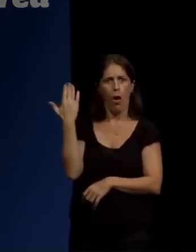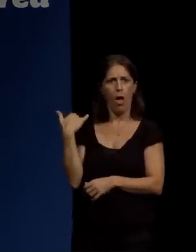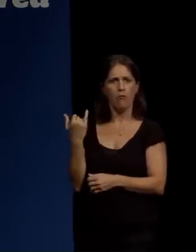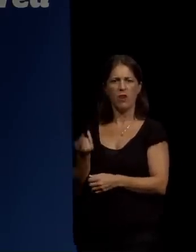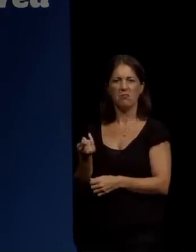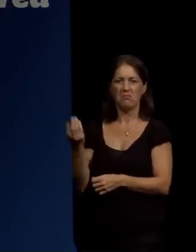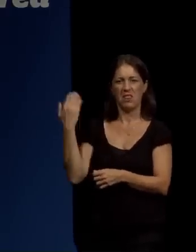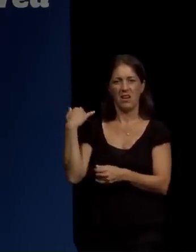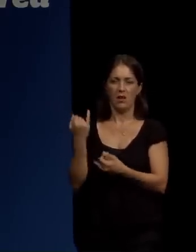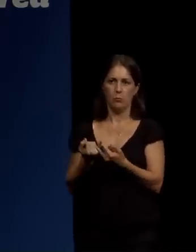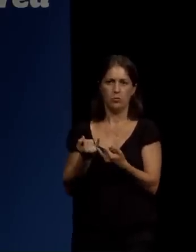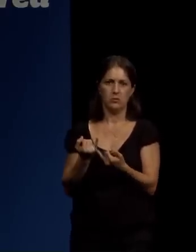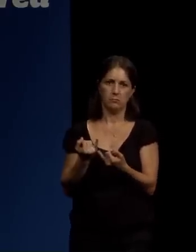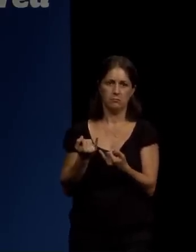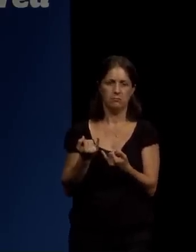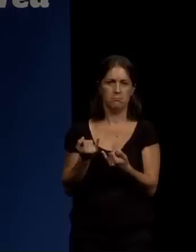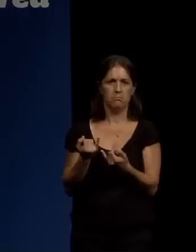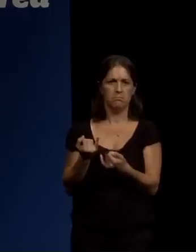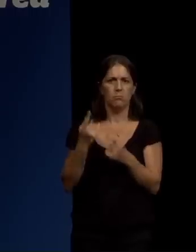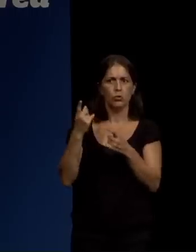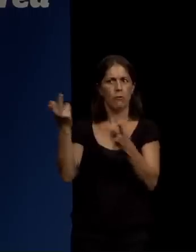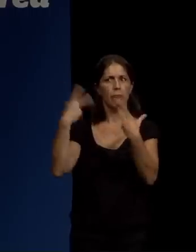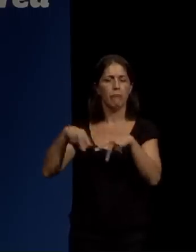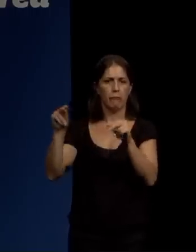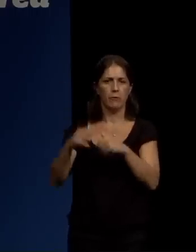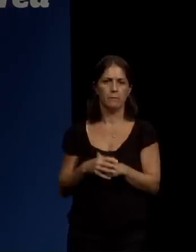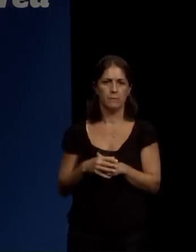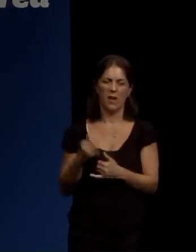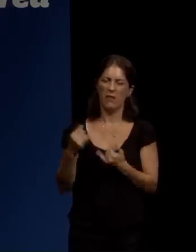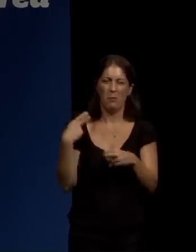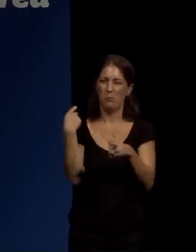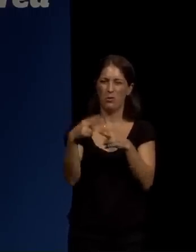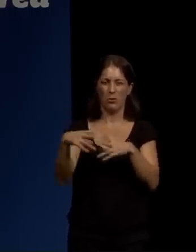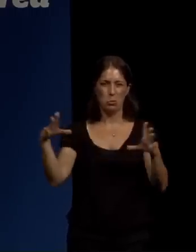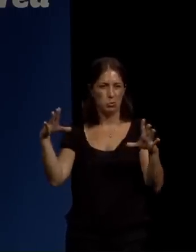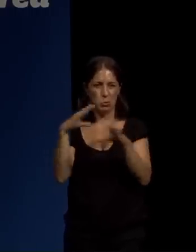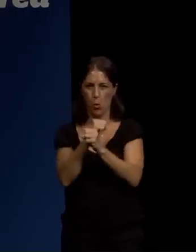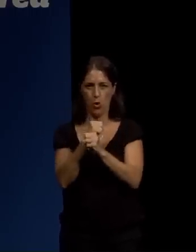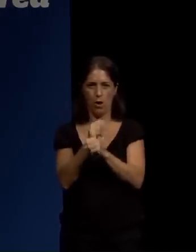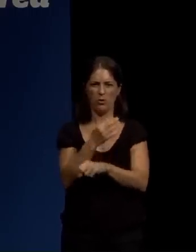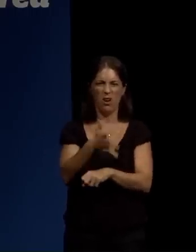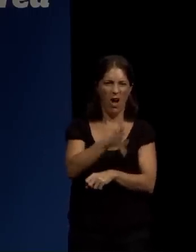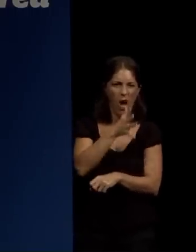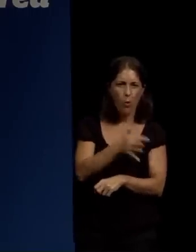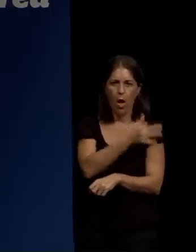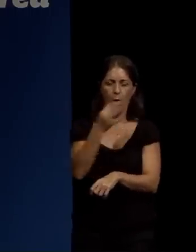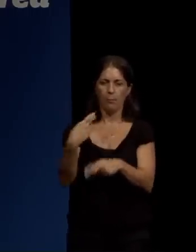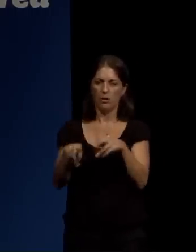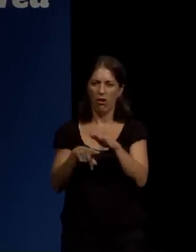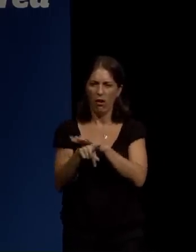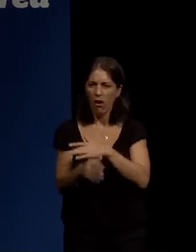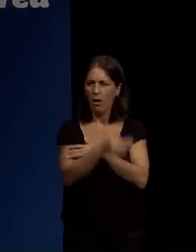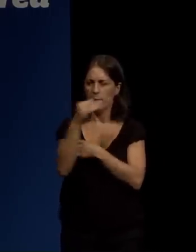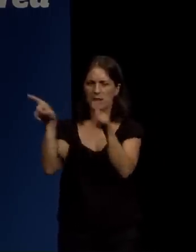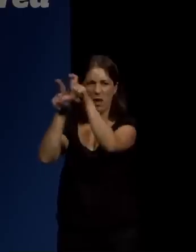pretendeu xa facer a partir de aí a peor das políticas turbias, non solamente da auga, senón da xestión política e da